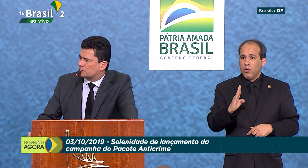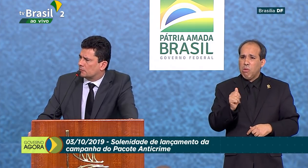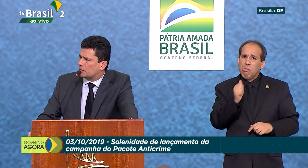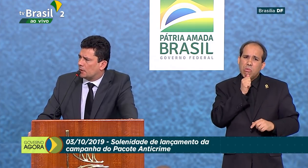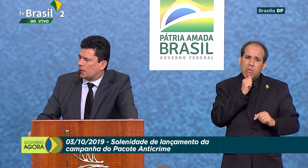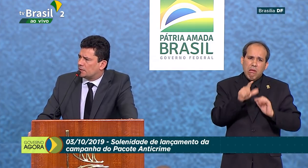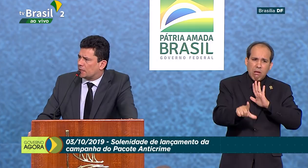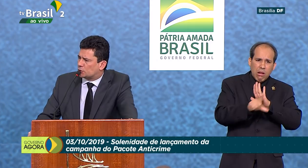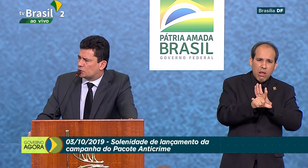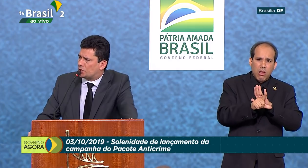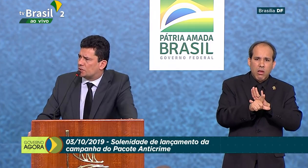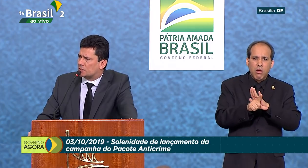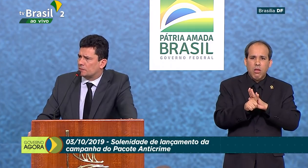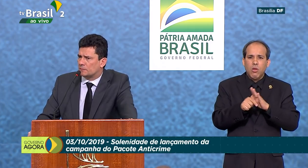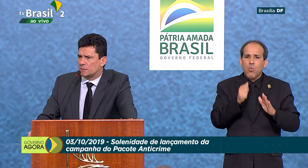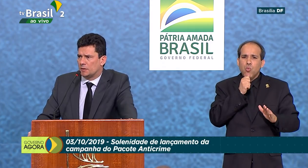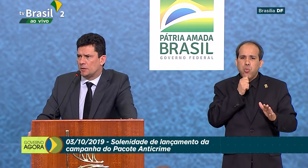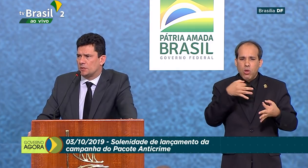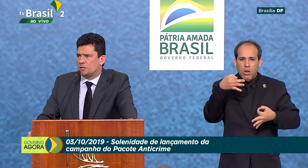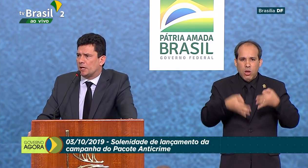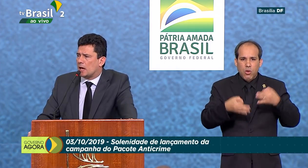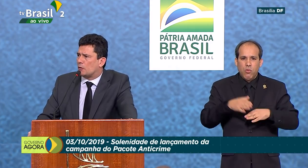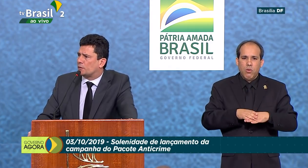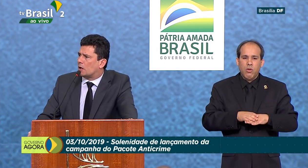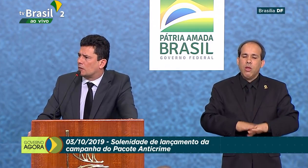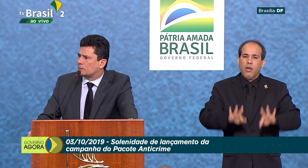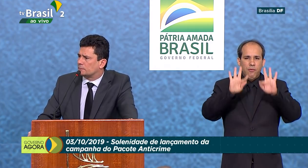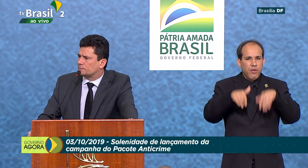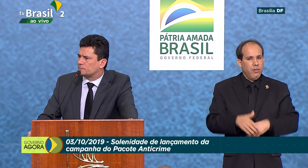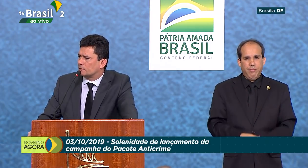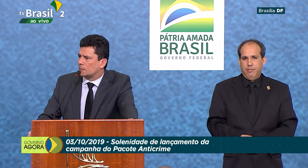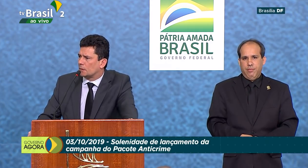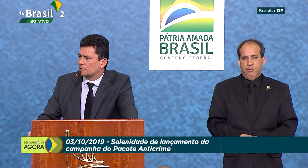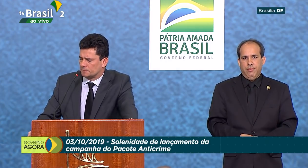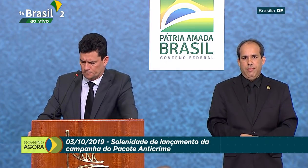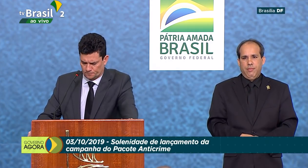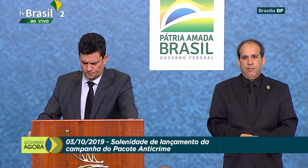lei e sem justiça chegaram ao final.